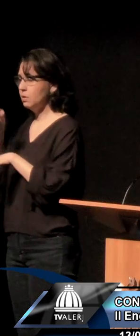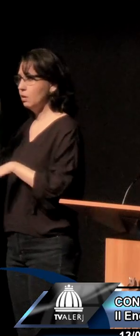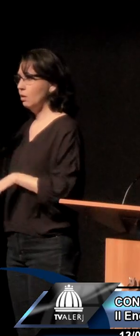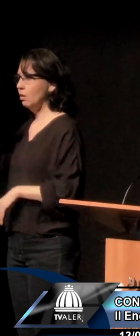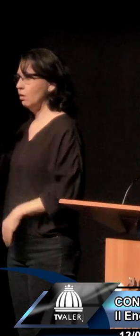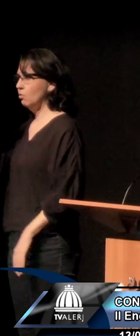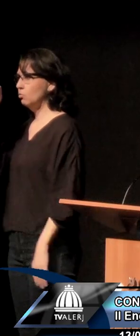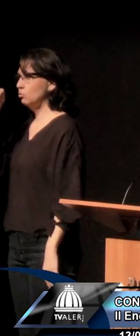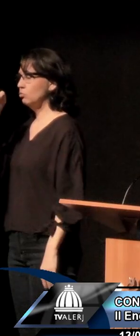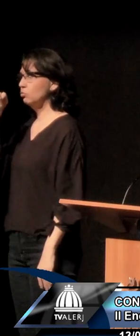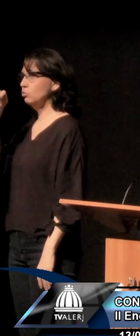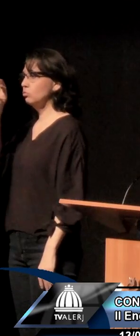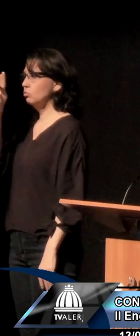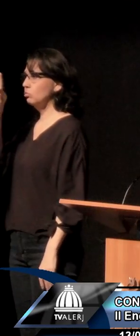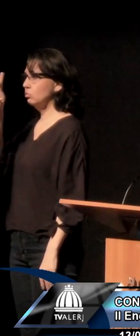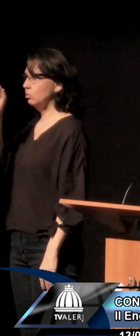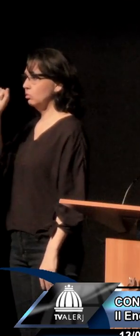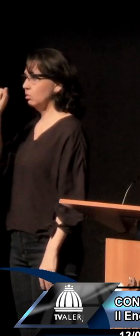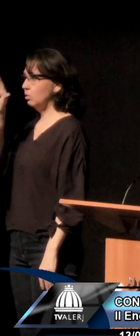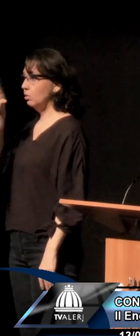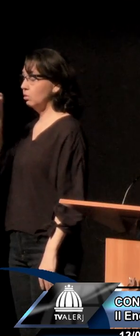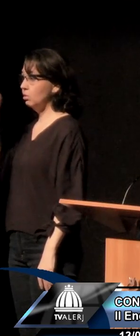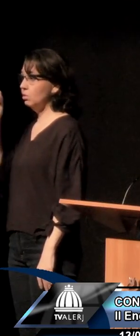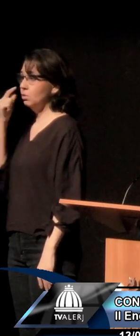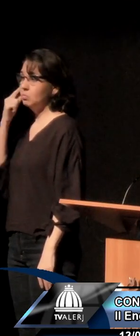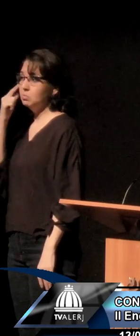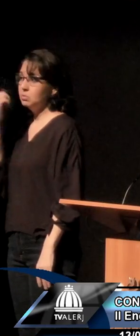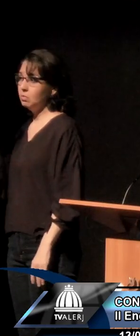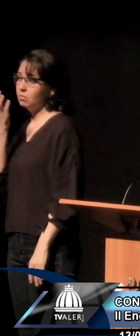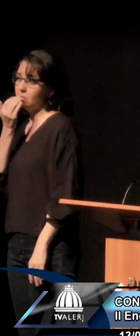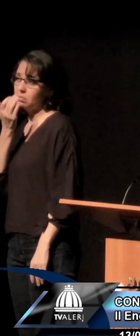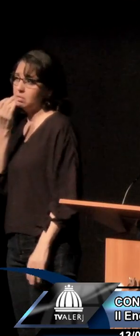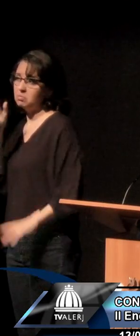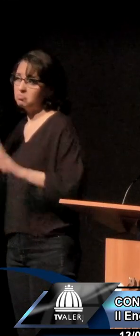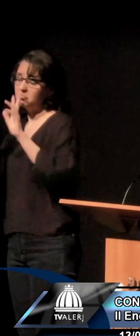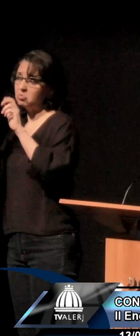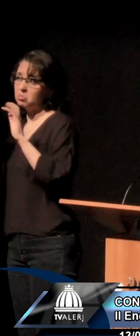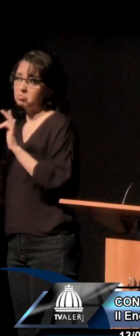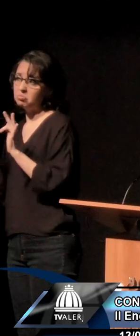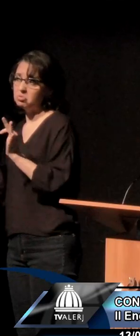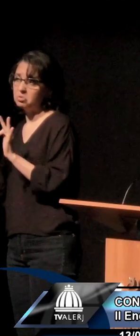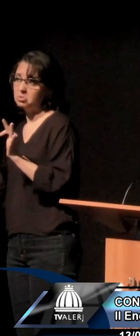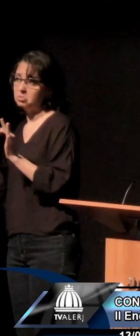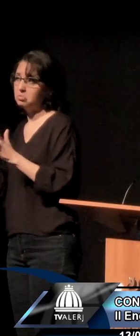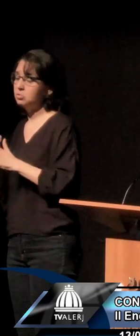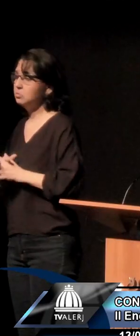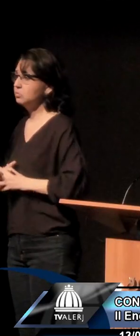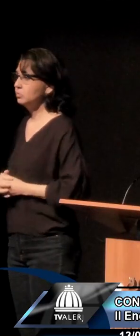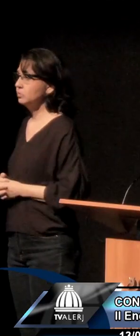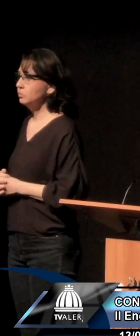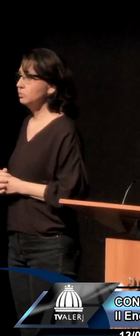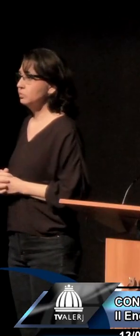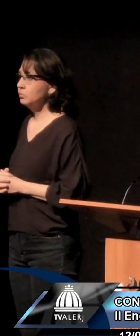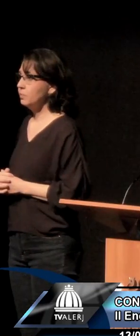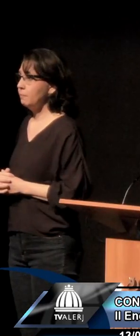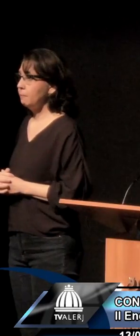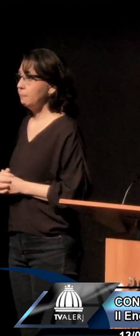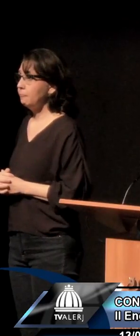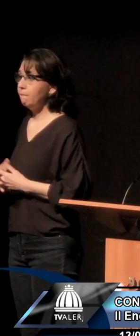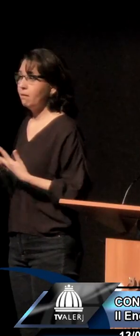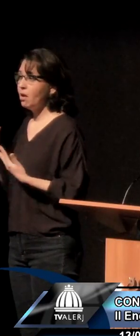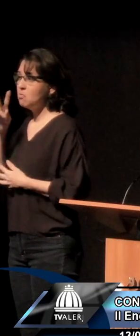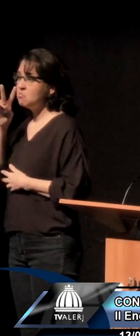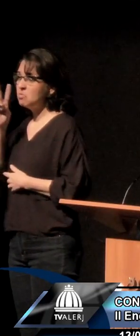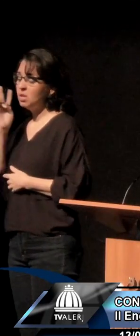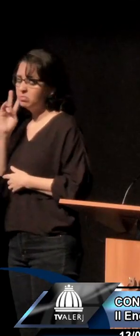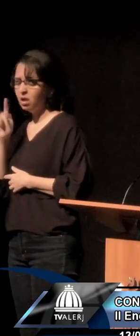é relacionado a esse reducionismo da alimentação né nutricionismo que é esse olhar reducionista